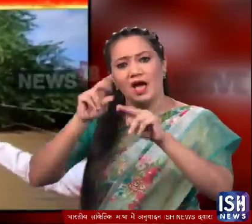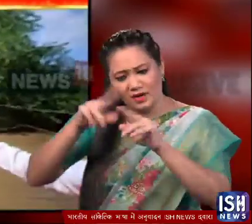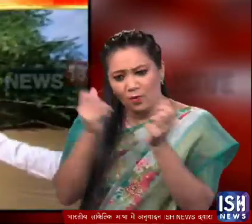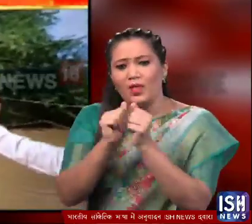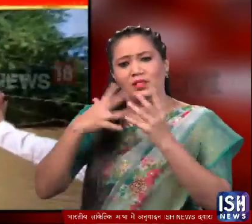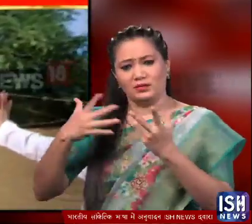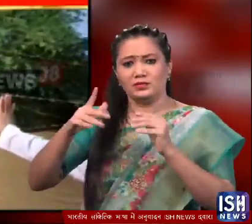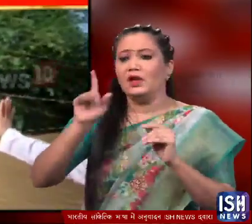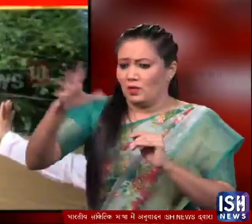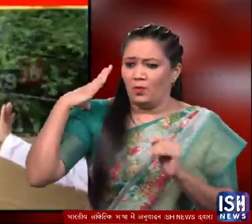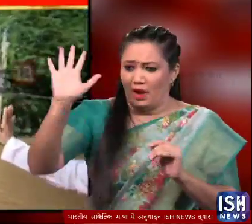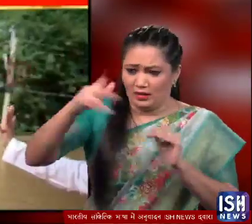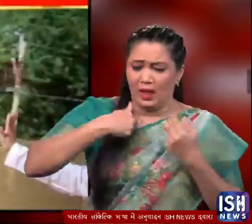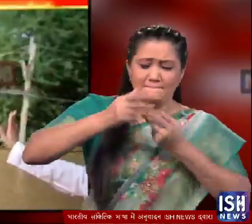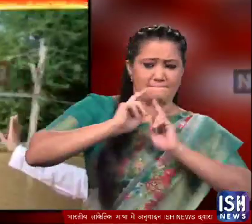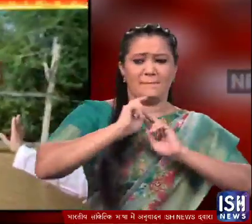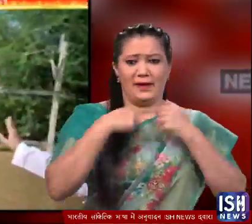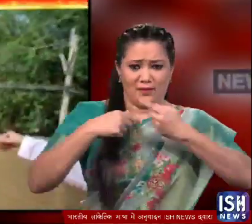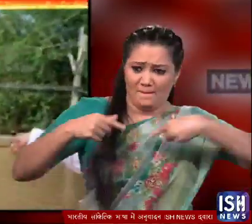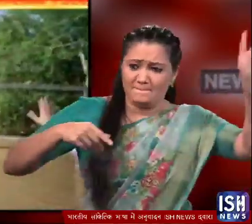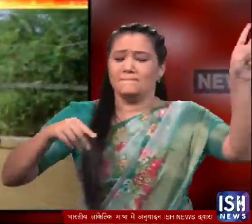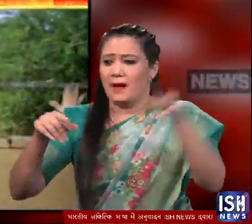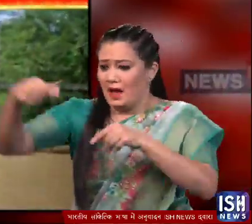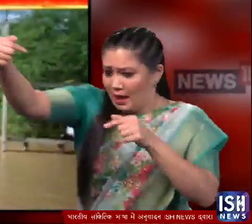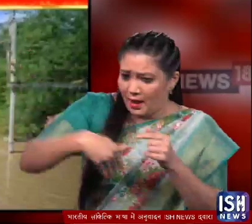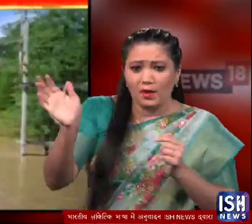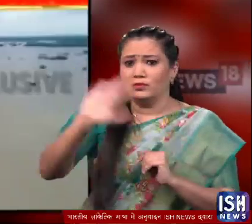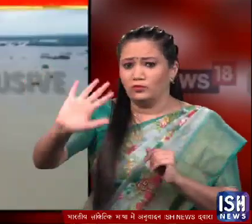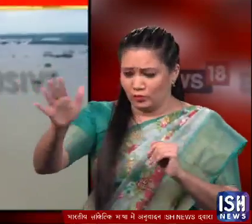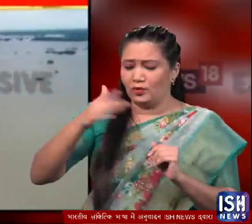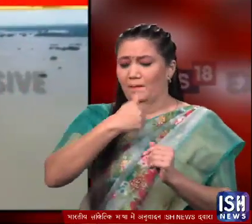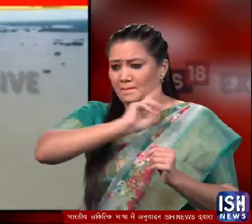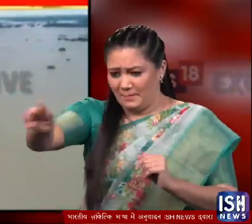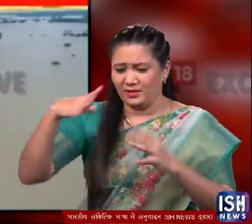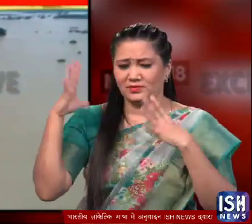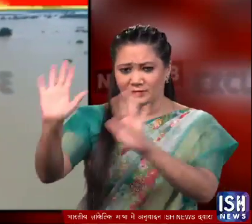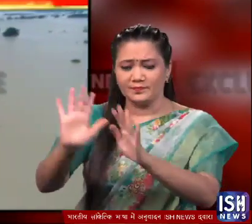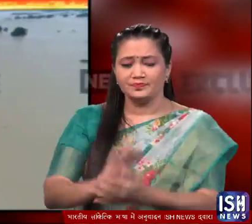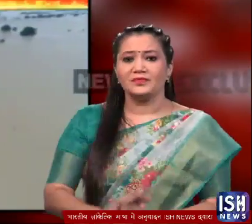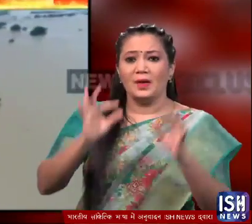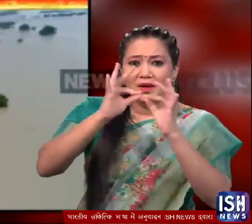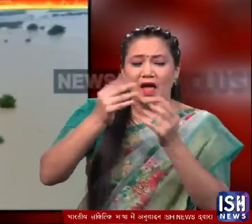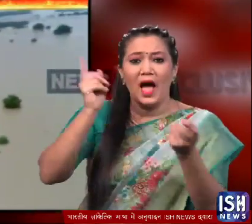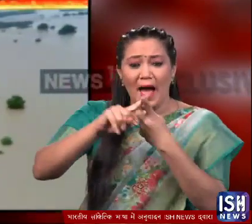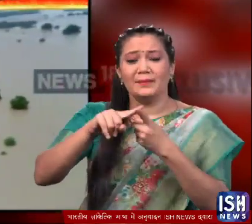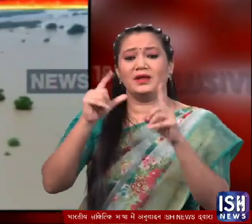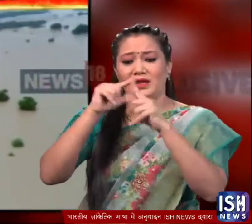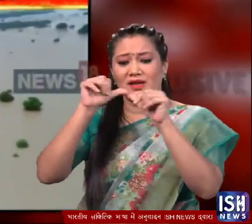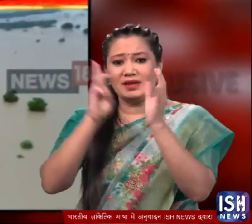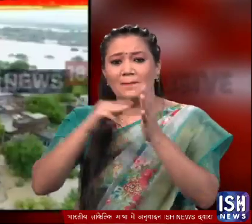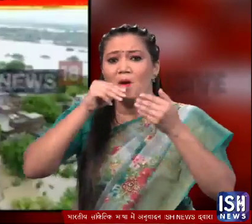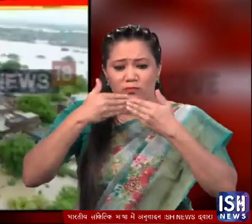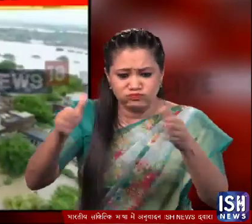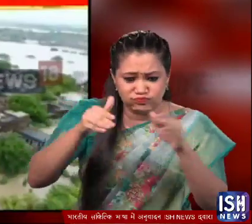रहा है, लौट के आ रहा है, बने रहो, इधर मत आओ, उधर जाओ पीछे। भिंड में भारी बारिश और डैम से पानी छोड़े जाने के